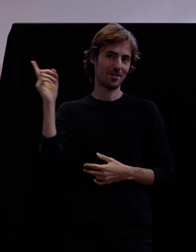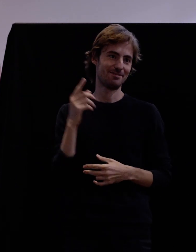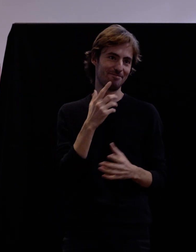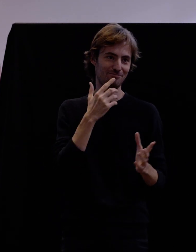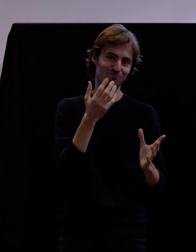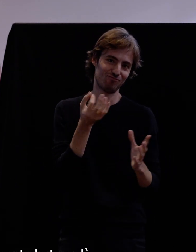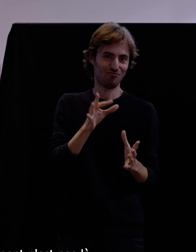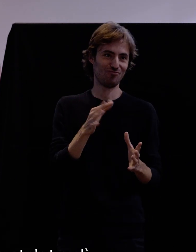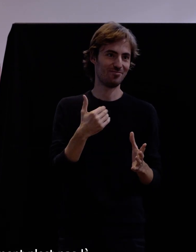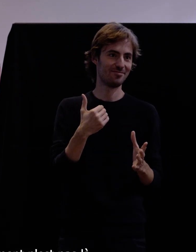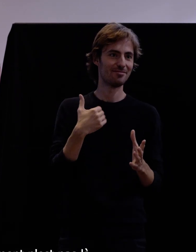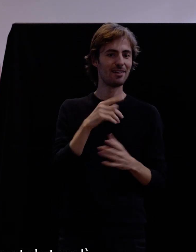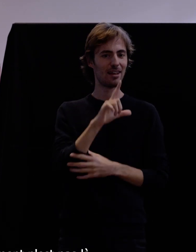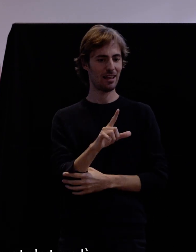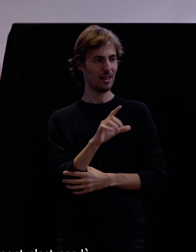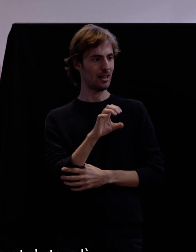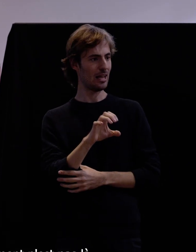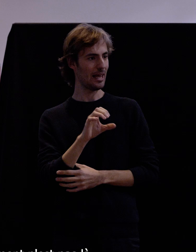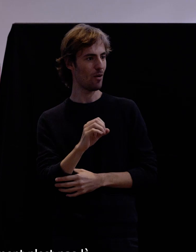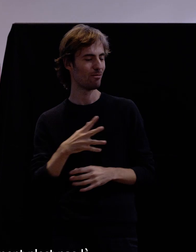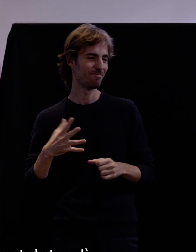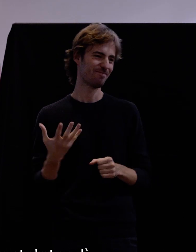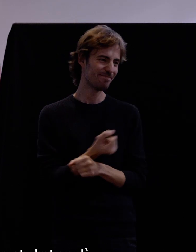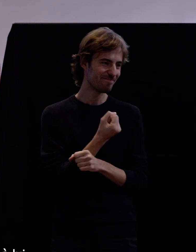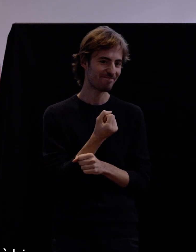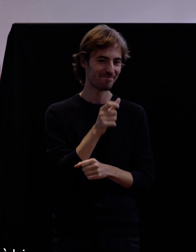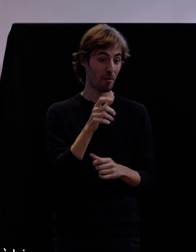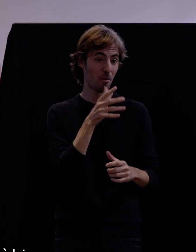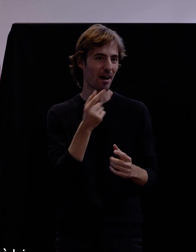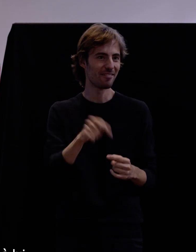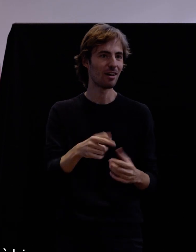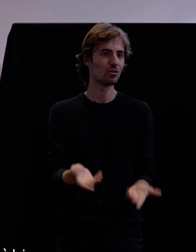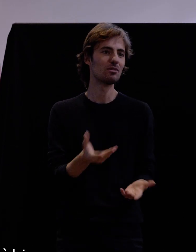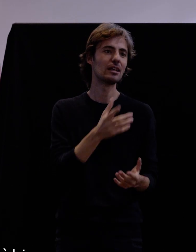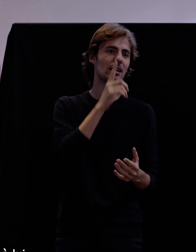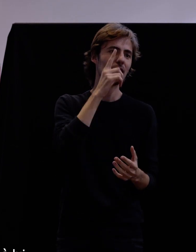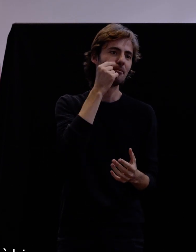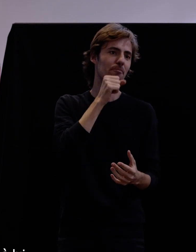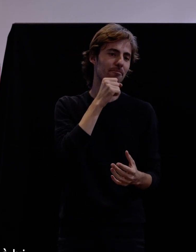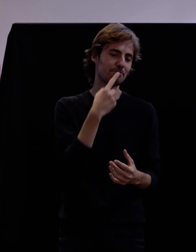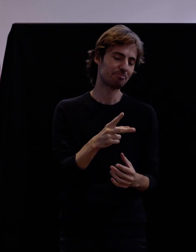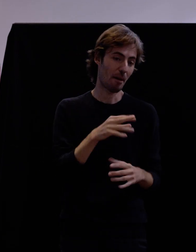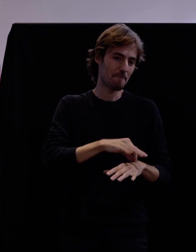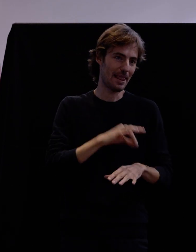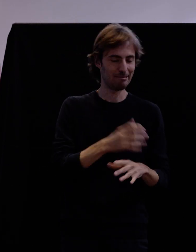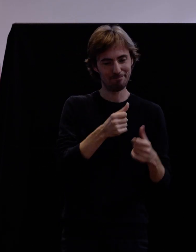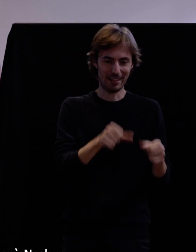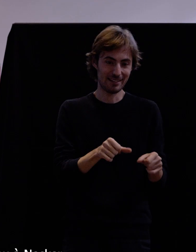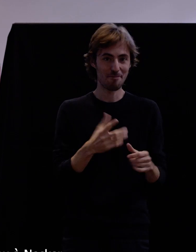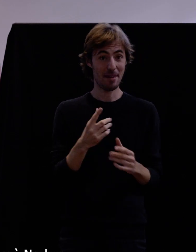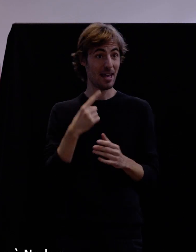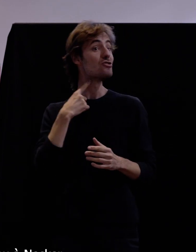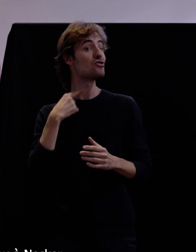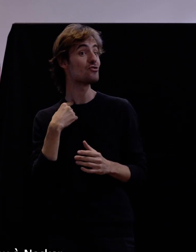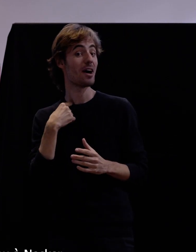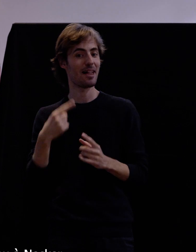de mettre Léo, qui malheureusement n'est pas là parce que son grand-père est très malade, on pense à lui, et qui est venu au mois de juin